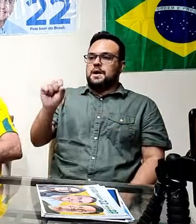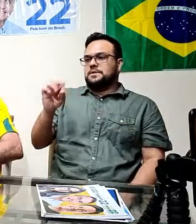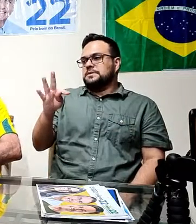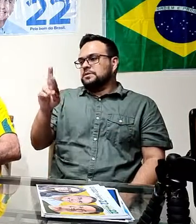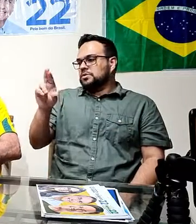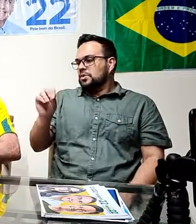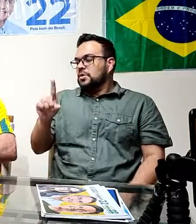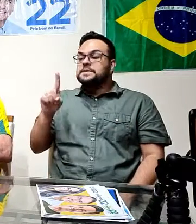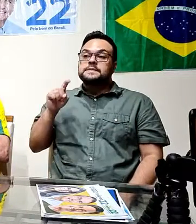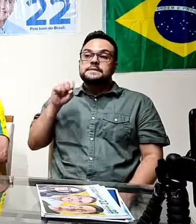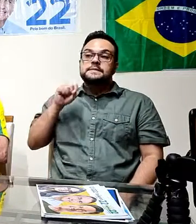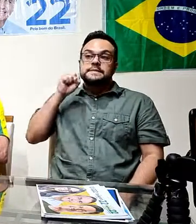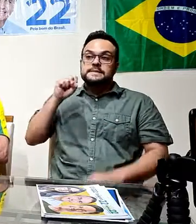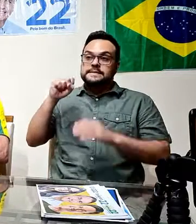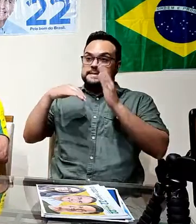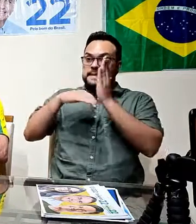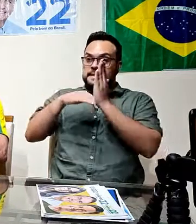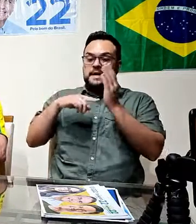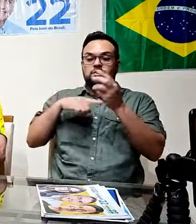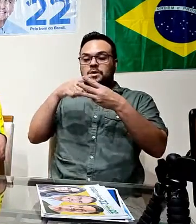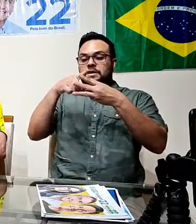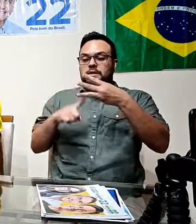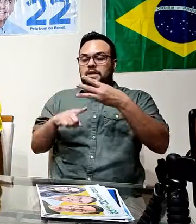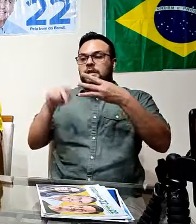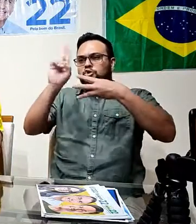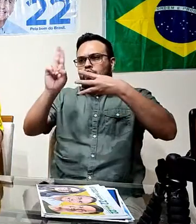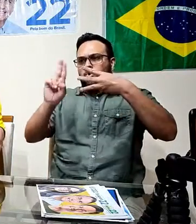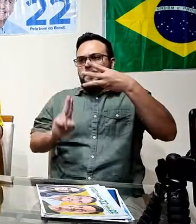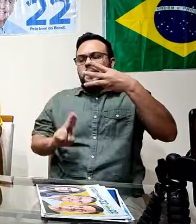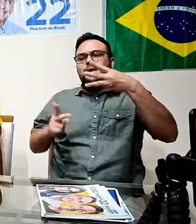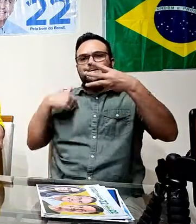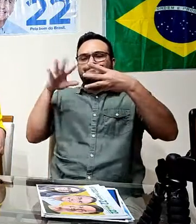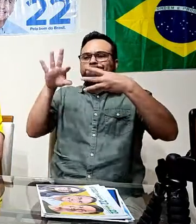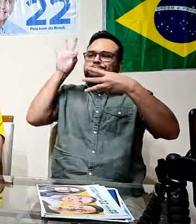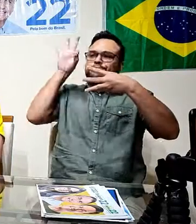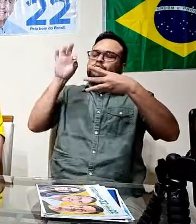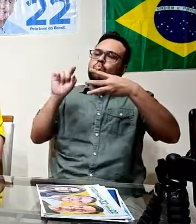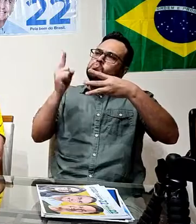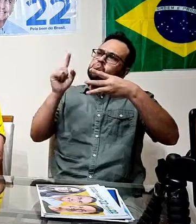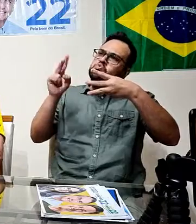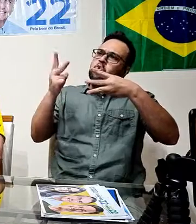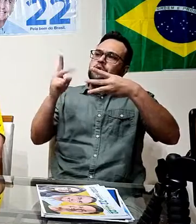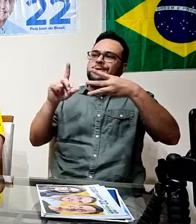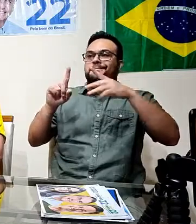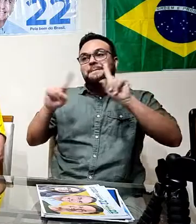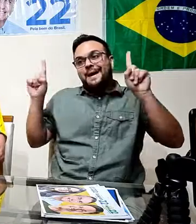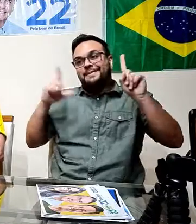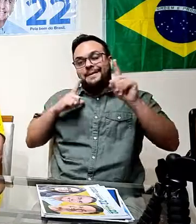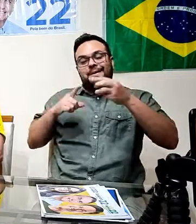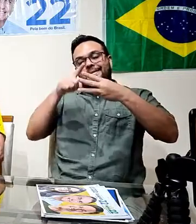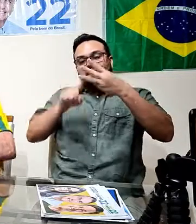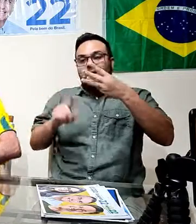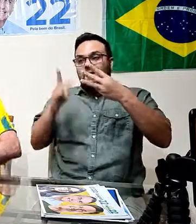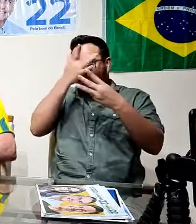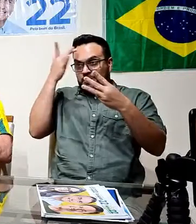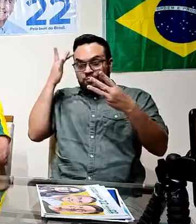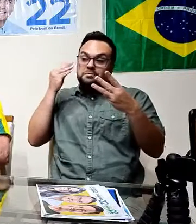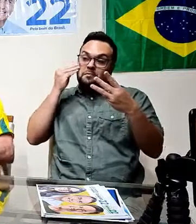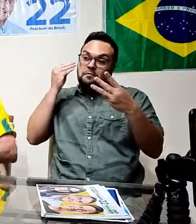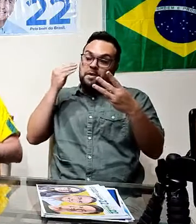Temos aqui ao Senado três nomes. Eu gostaria que fosse um ou dois, mas são três, né? Vamos ver o que